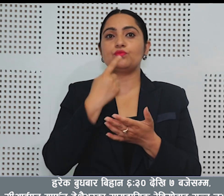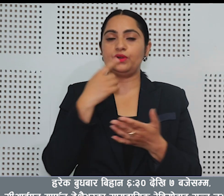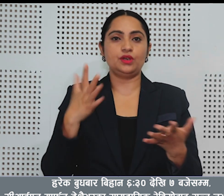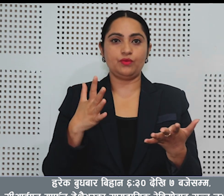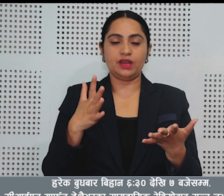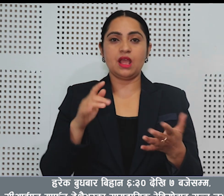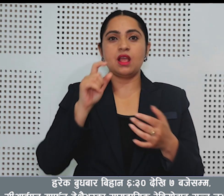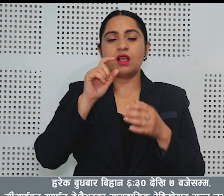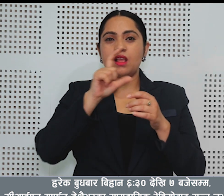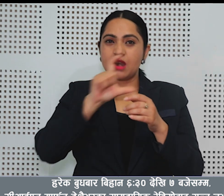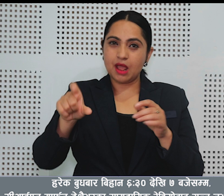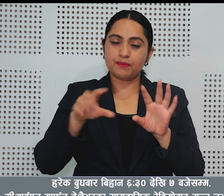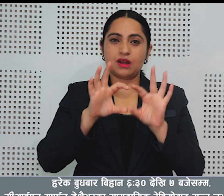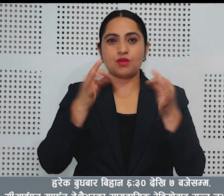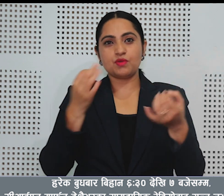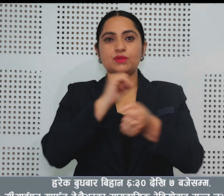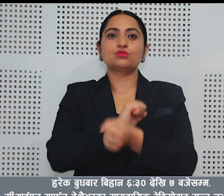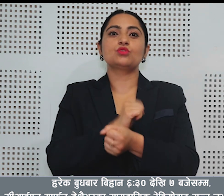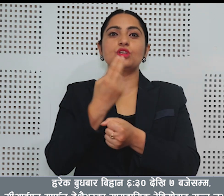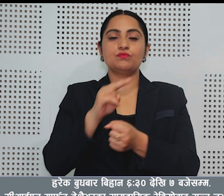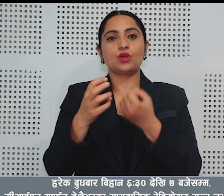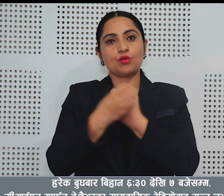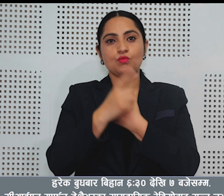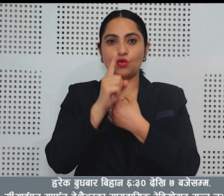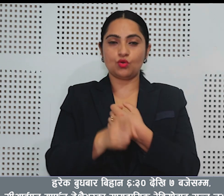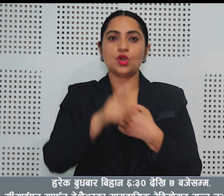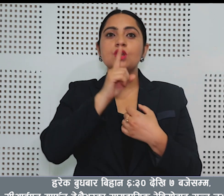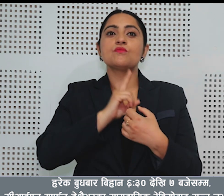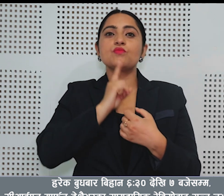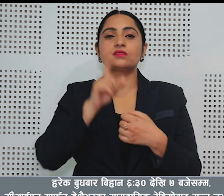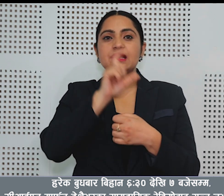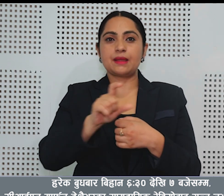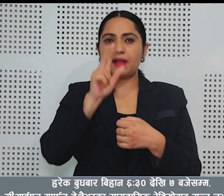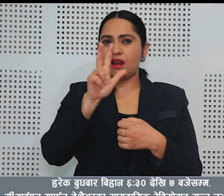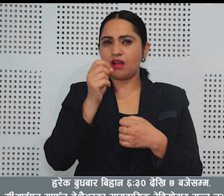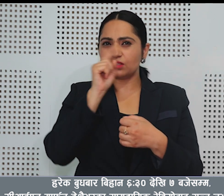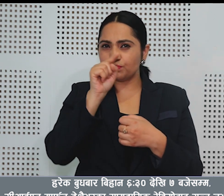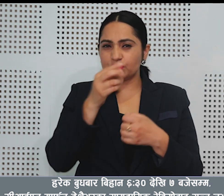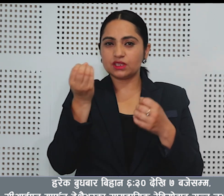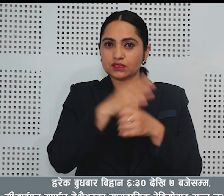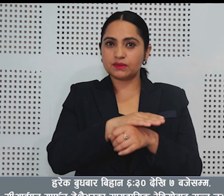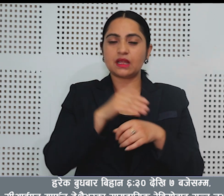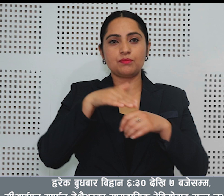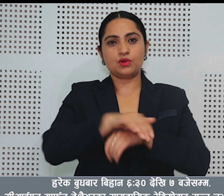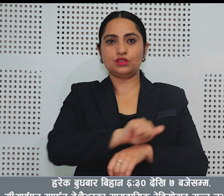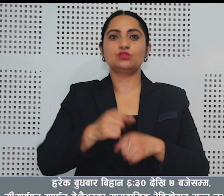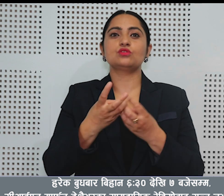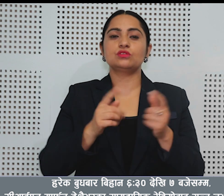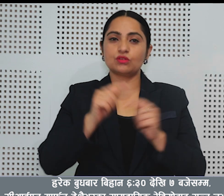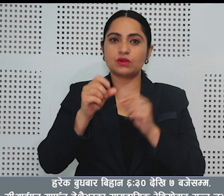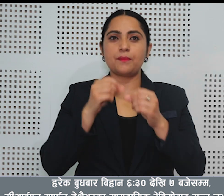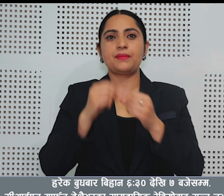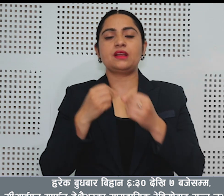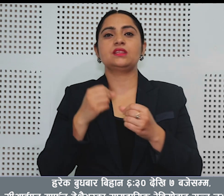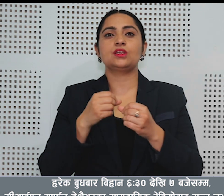नेपाल बहुप्रकोपीय जोखिमयुक्त मुलुक हो। हरेक वर्ष नेपालको 80% भन्दा बढी जनसङ्ख्या कुनै न कुनै प्राकृतिक